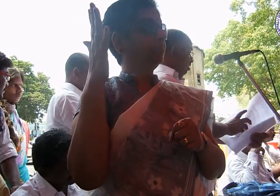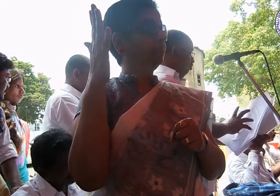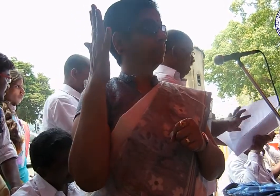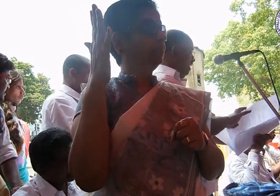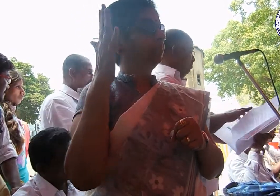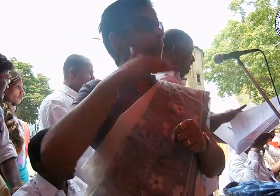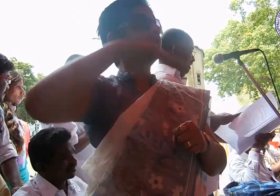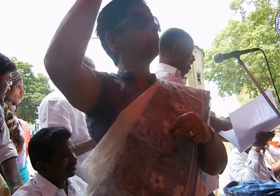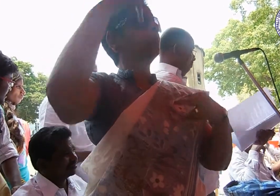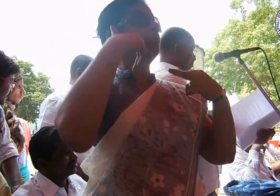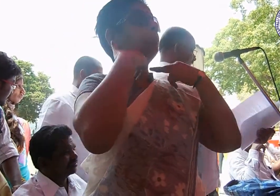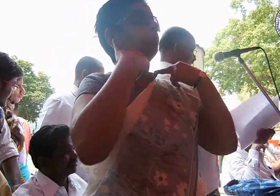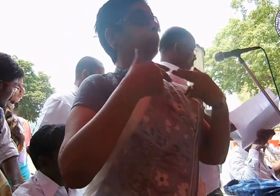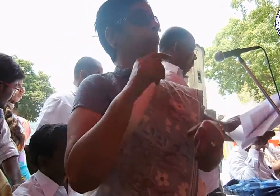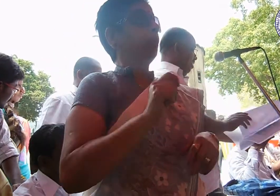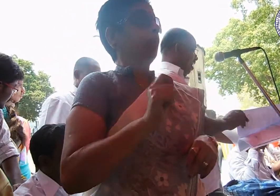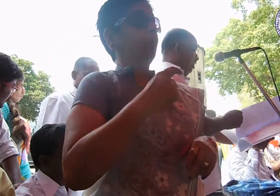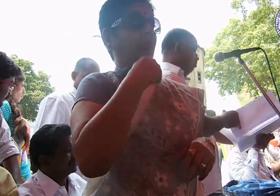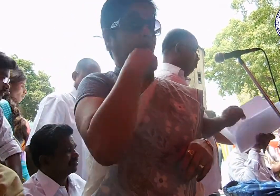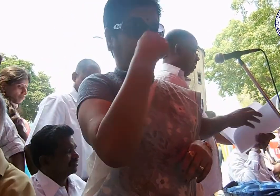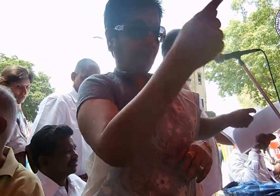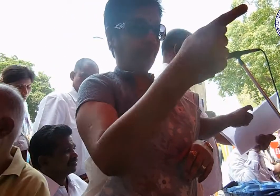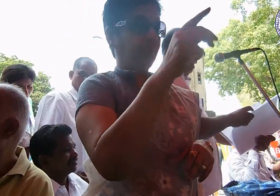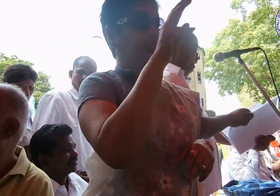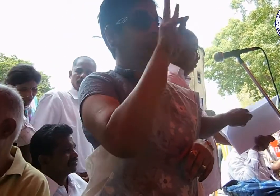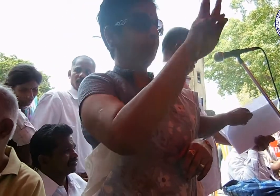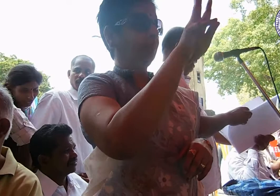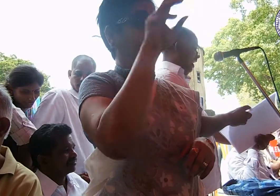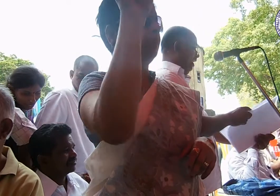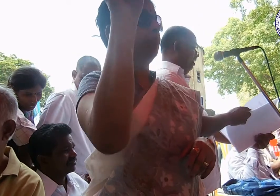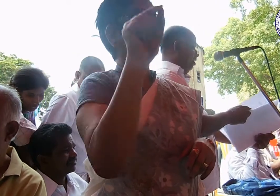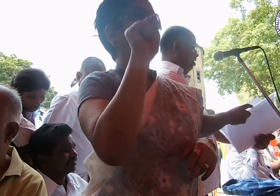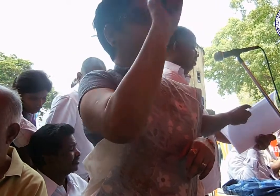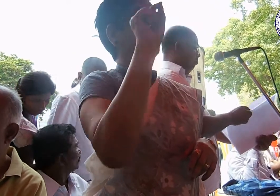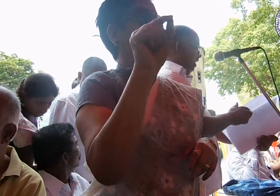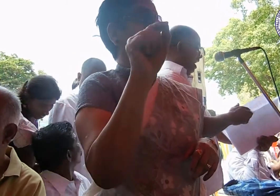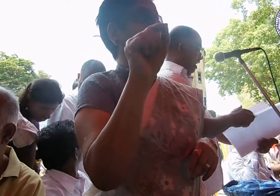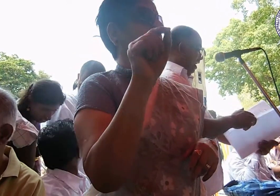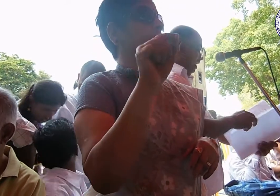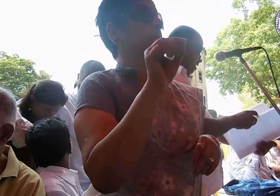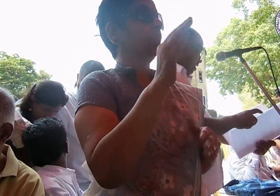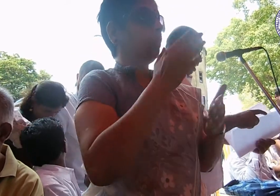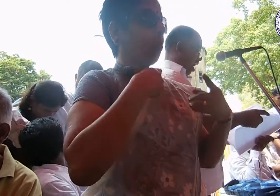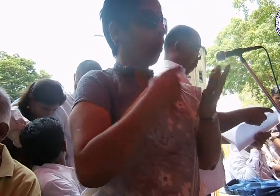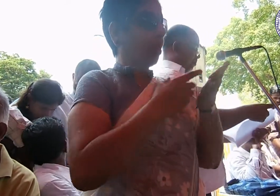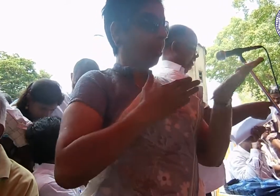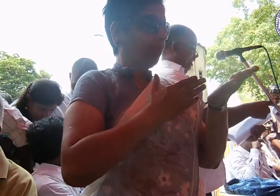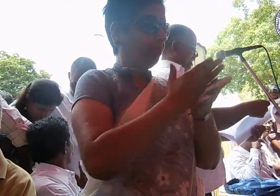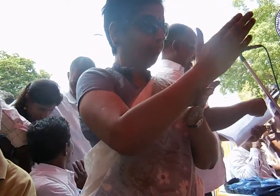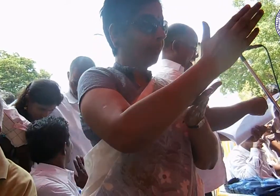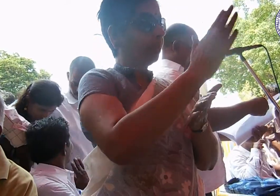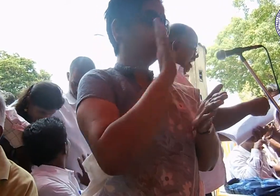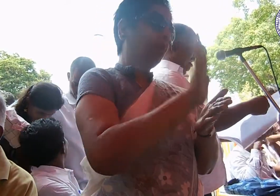உச்ச நீதிமன்ற தீர்ப்பின்படி அந்த 3% 20% முறையாக அமல்படுத்துறீங்களா இல்லையா